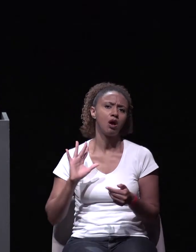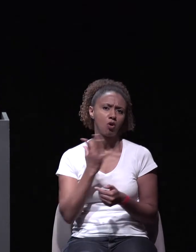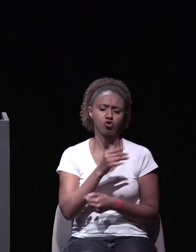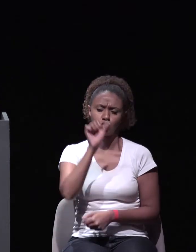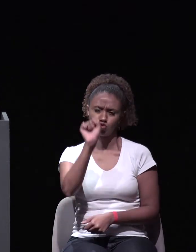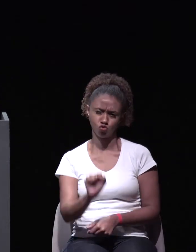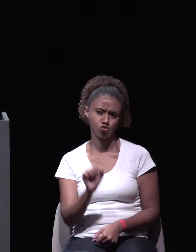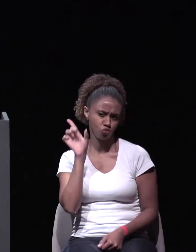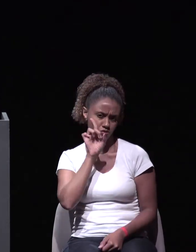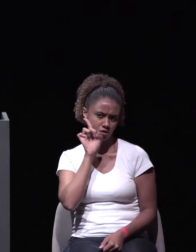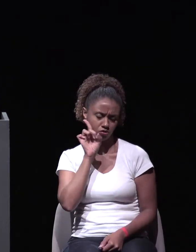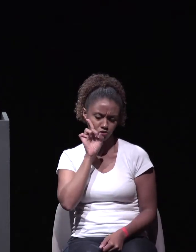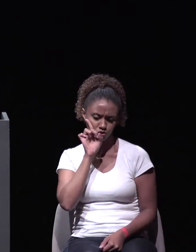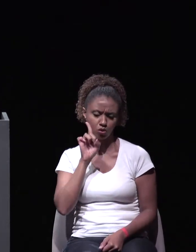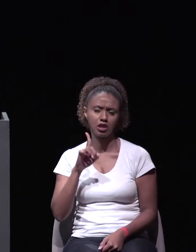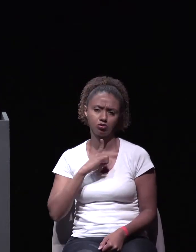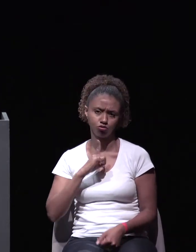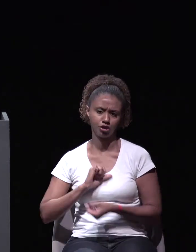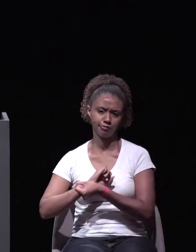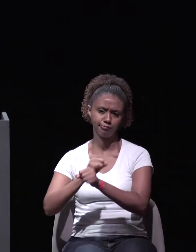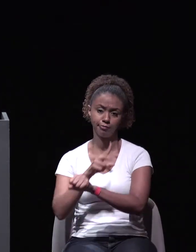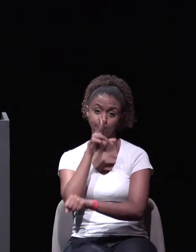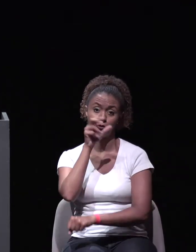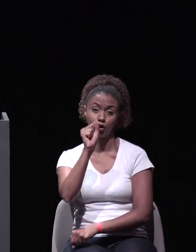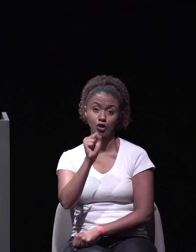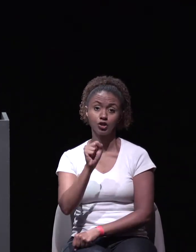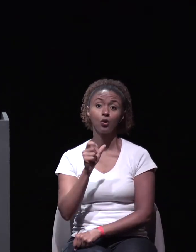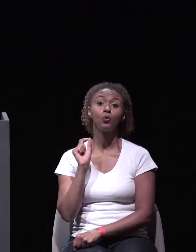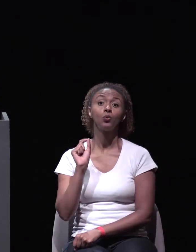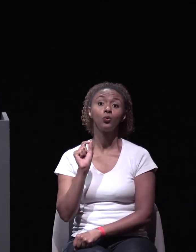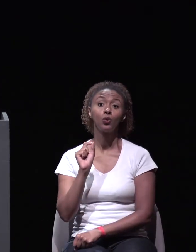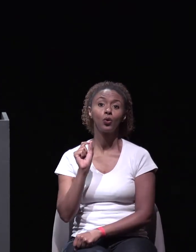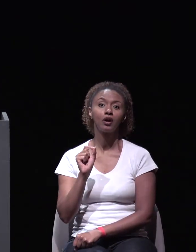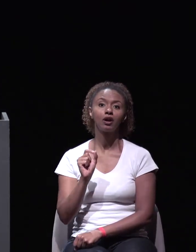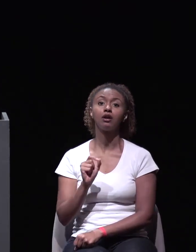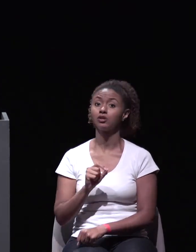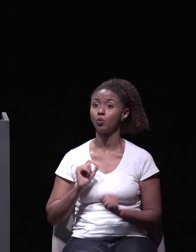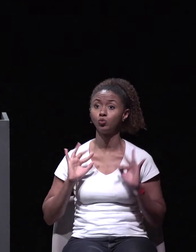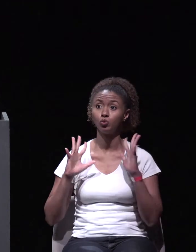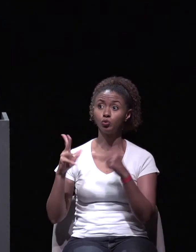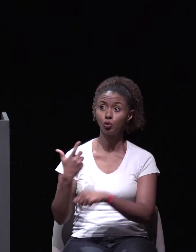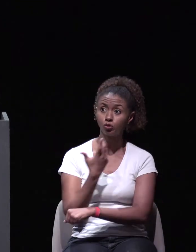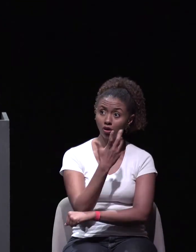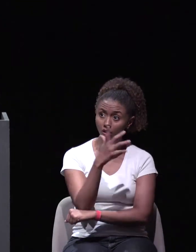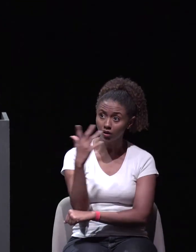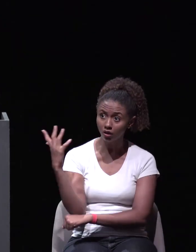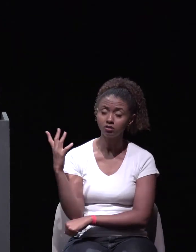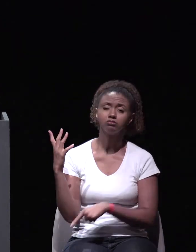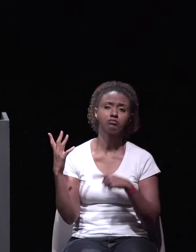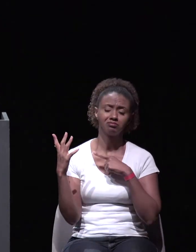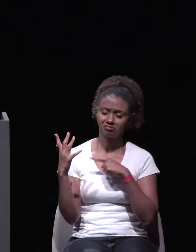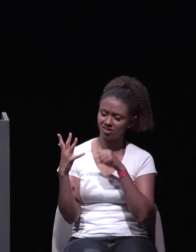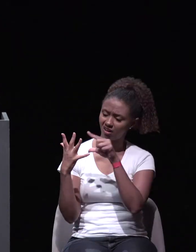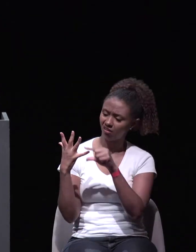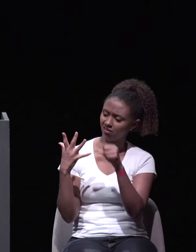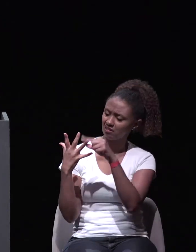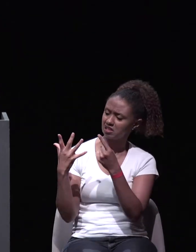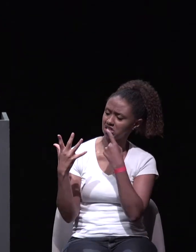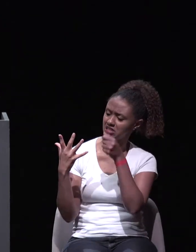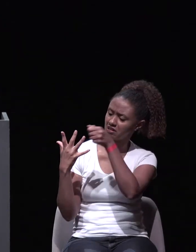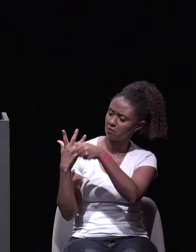escravocrata dos Estados Unidos, vai dizer que as árvores do sul carregam uma fruta estranha, que tem sangue nas folhas, sangue